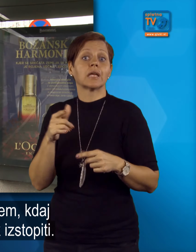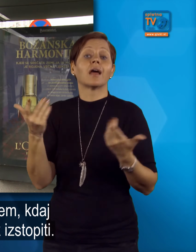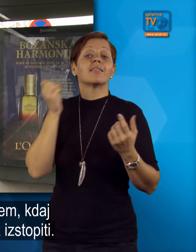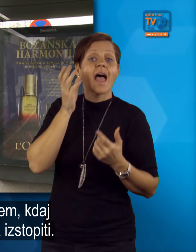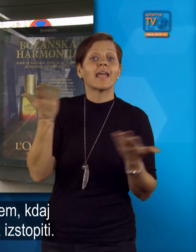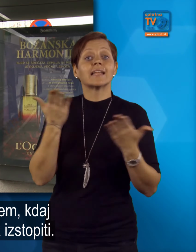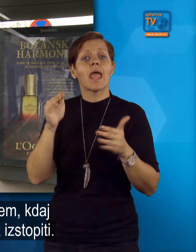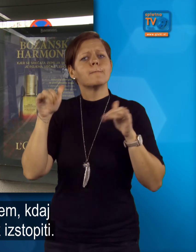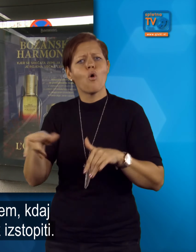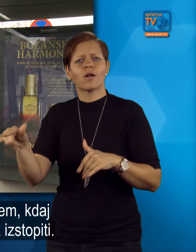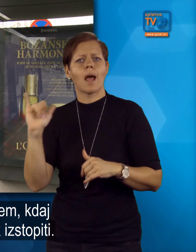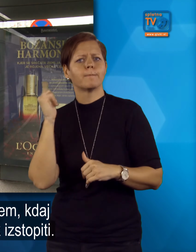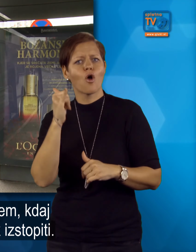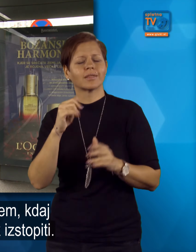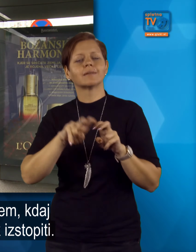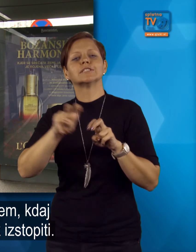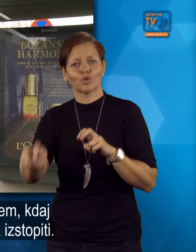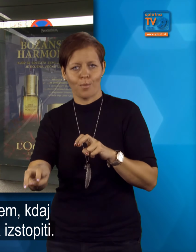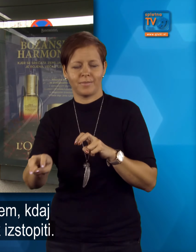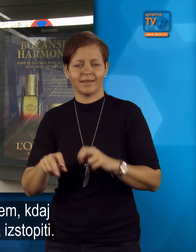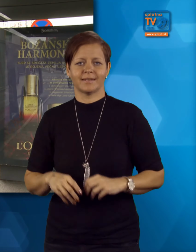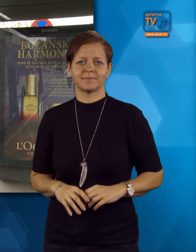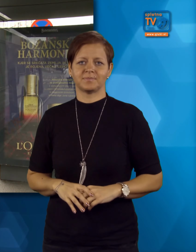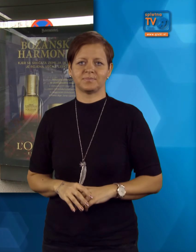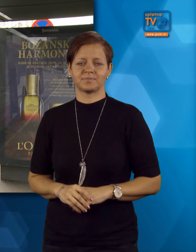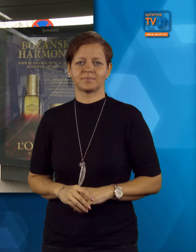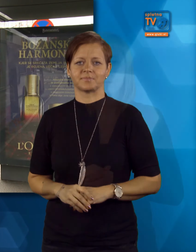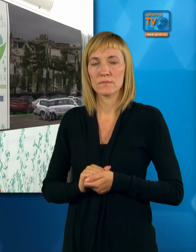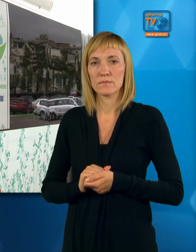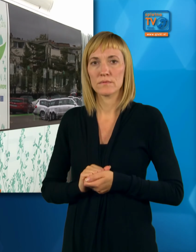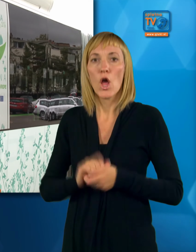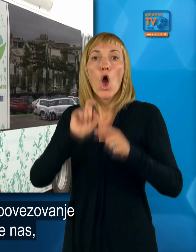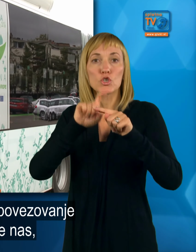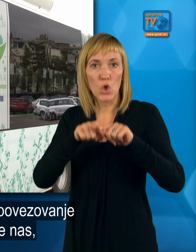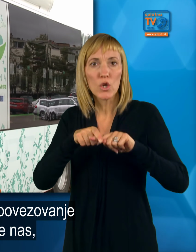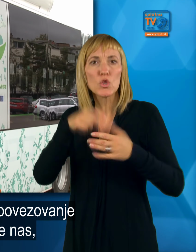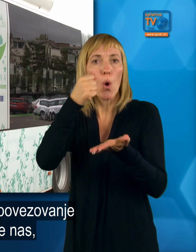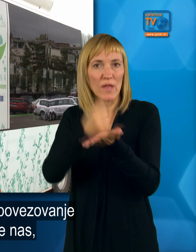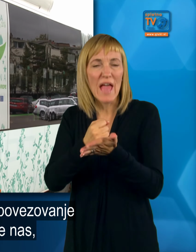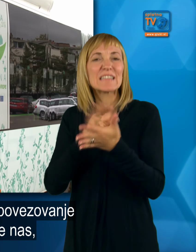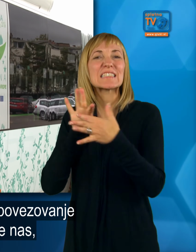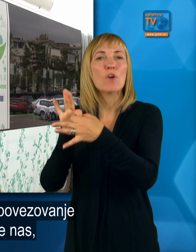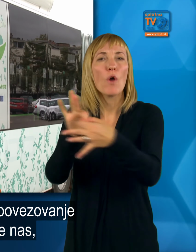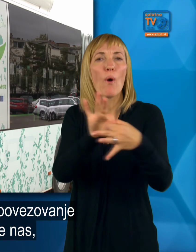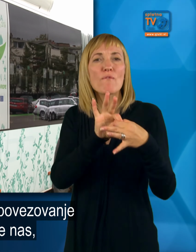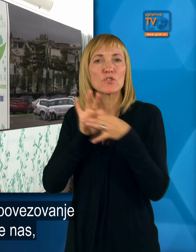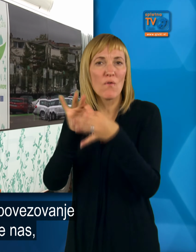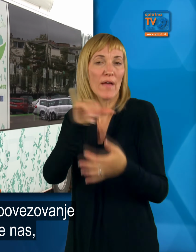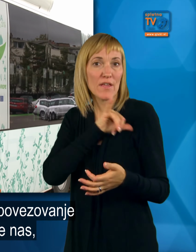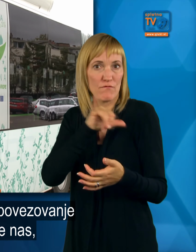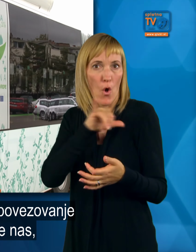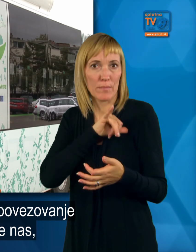informacijami o tem, kdaj in kje mora potnik izstopiti. Storitev je dejansko povezovanje ali